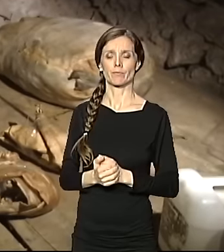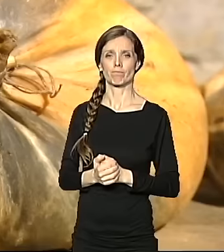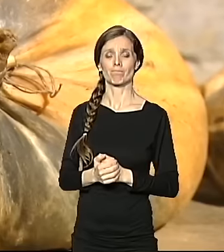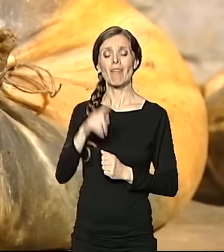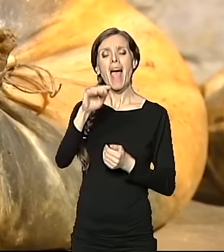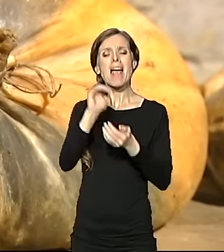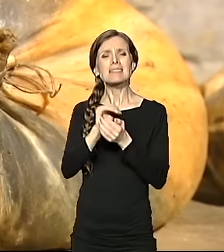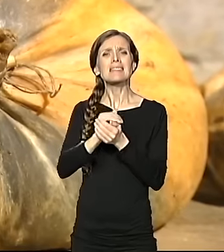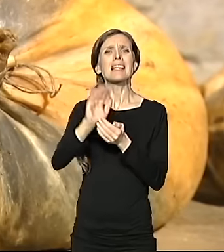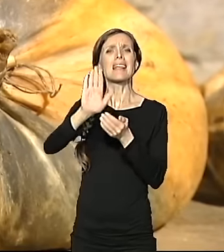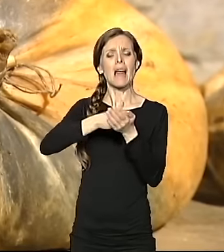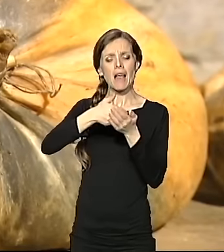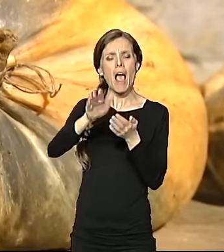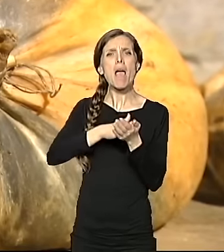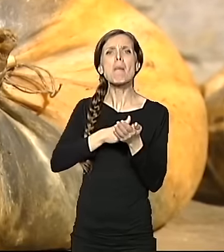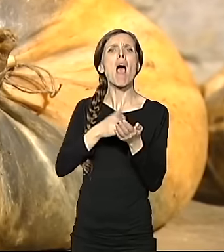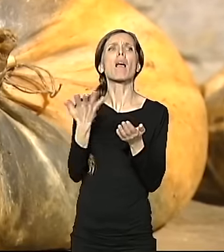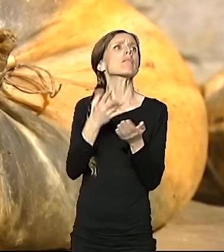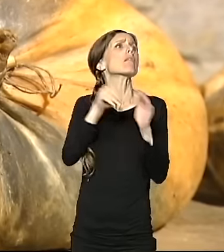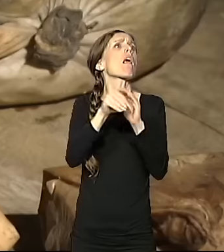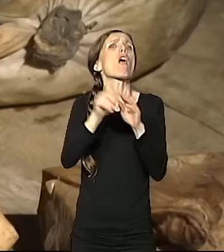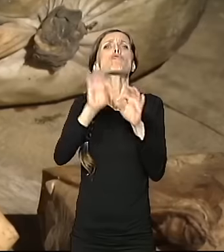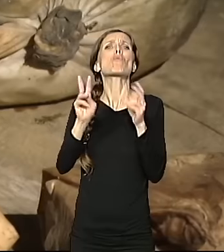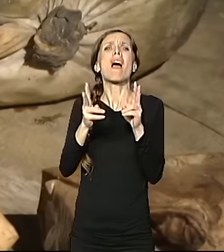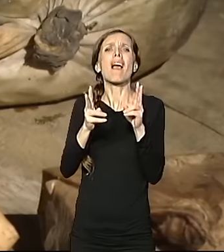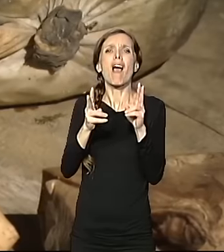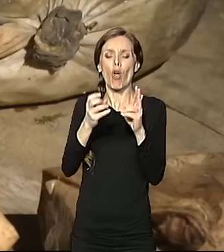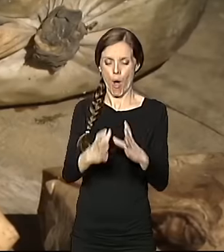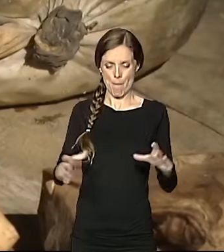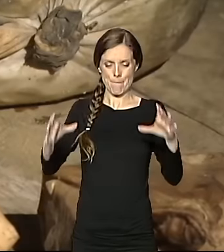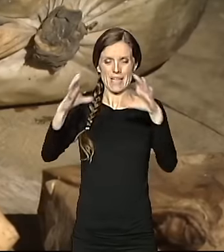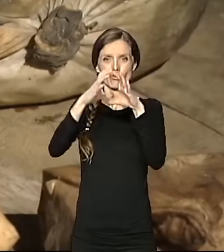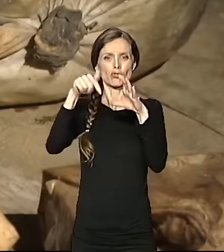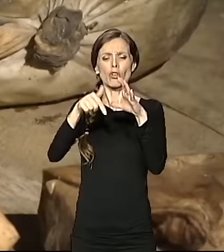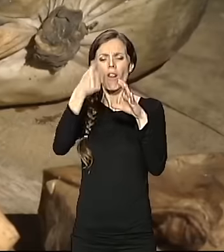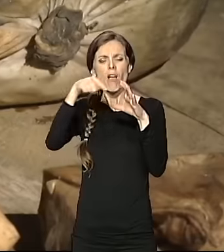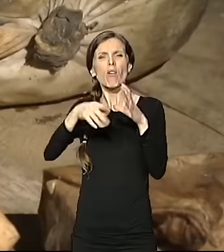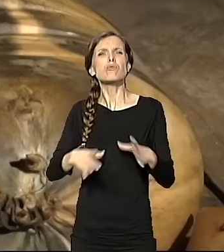Sir i kajmak na Katunu čuvaju u mešinama. Mešina se priprema od ovčije? Od